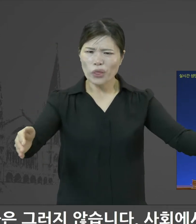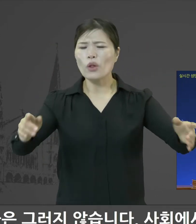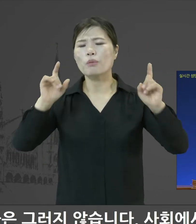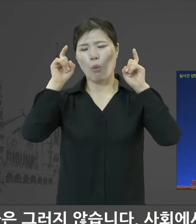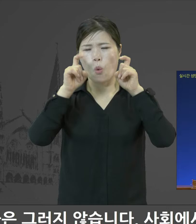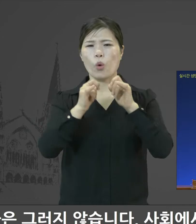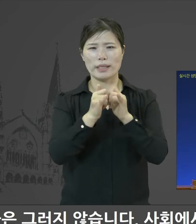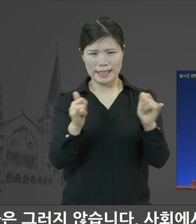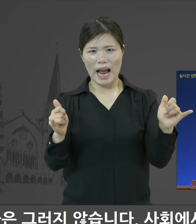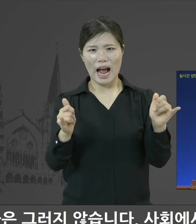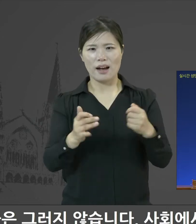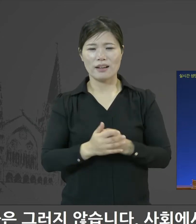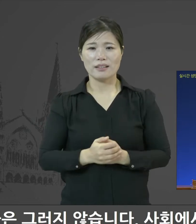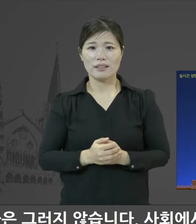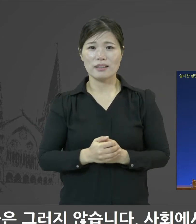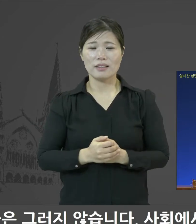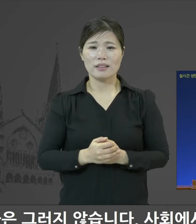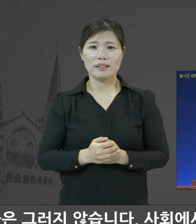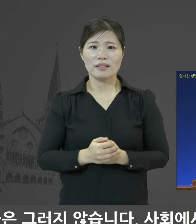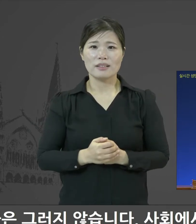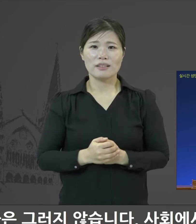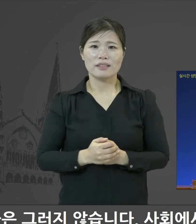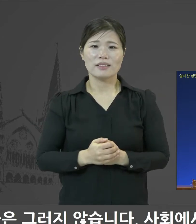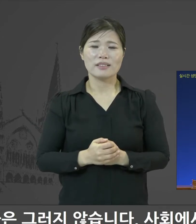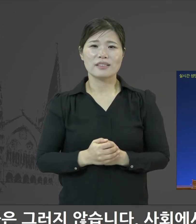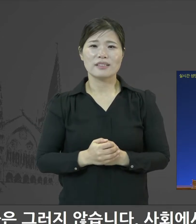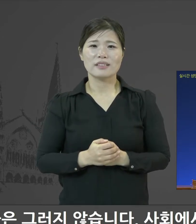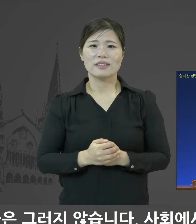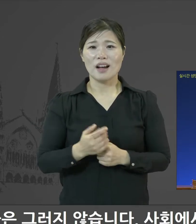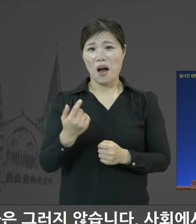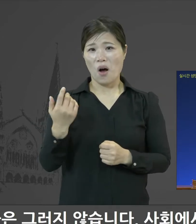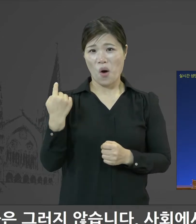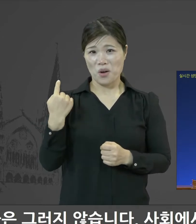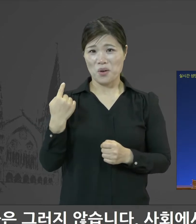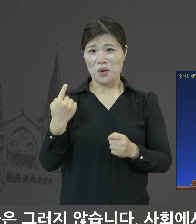이들에게 어저께 저녁에 나눈 이 말씀 장면입니다.